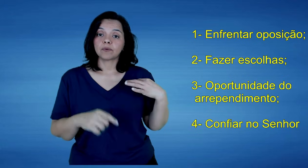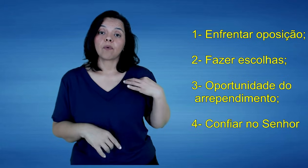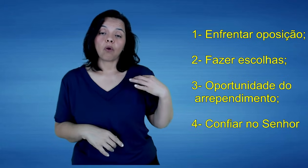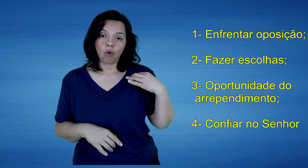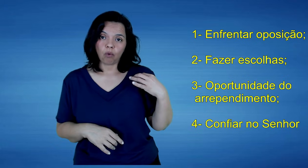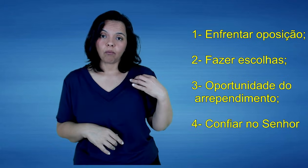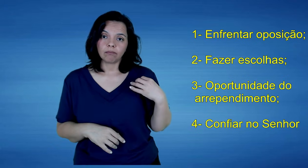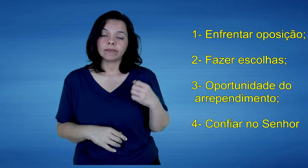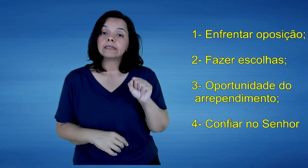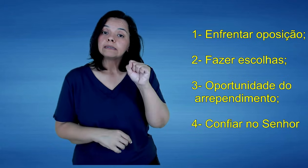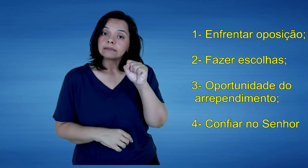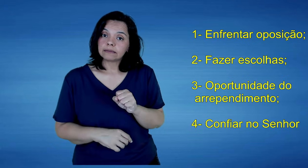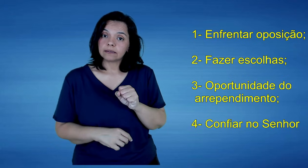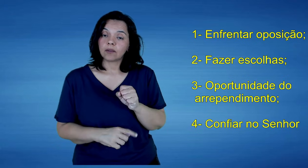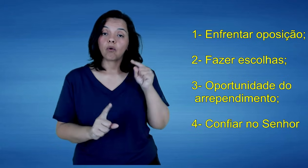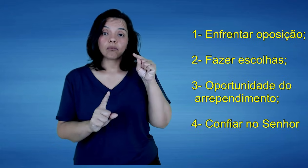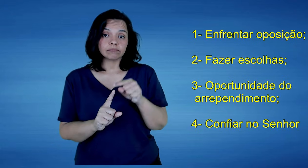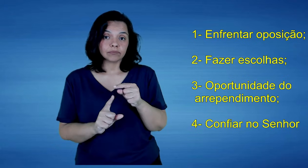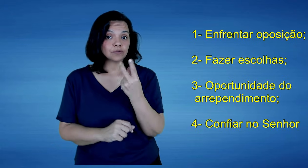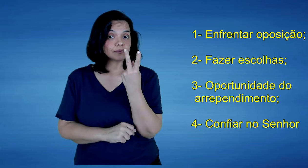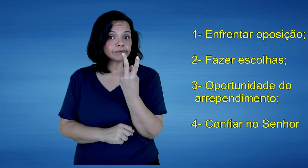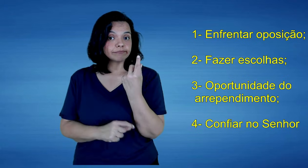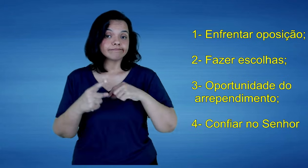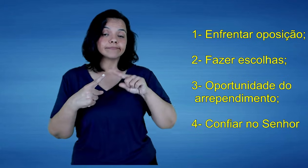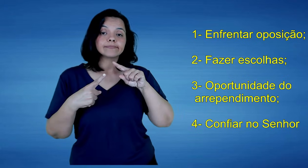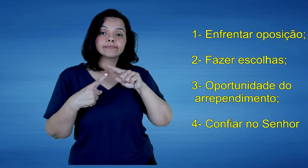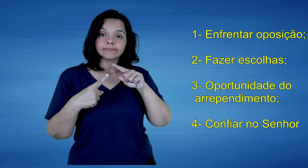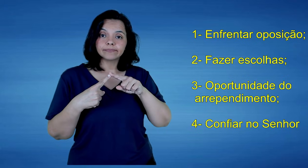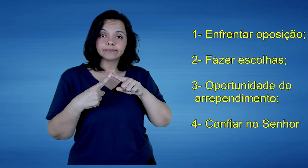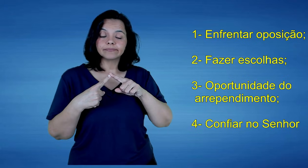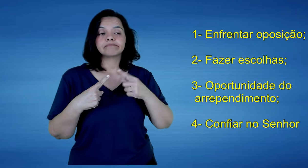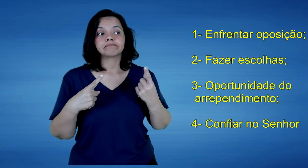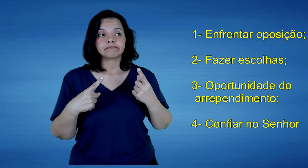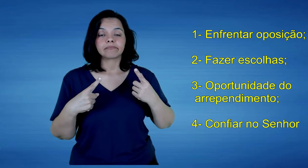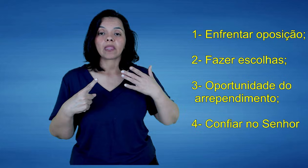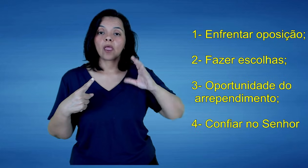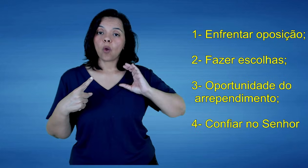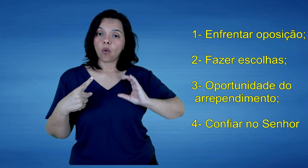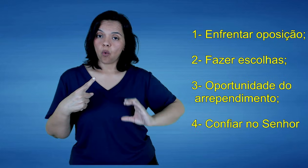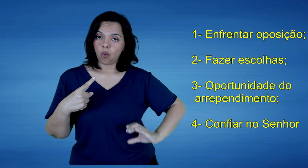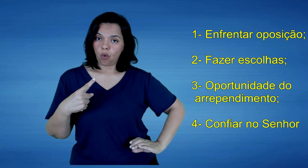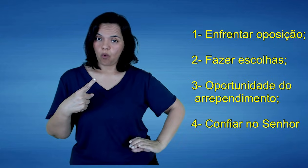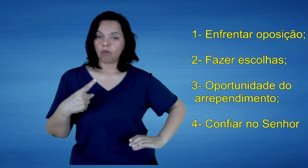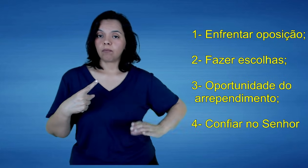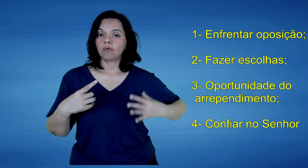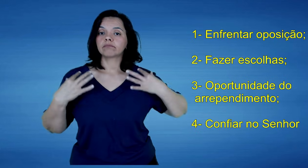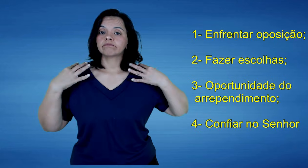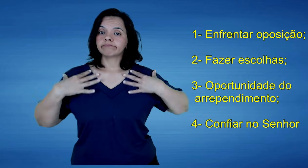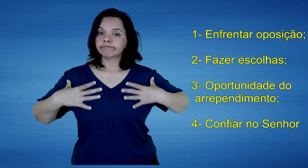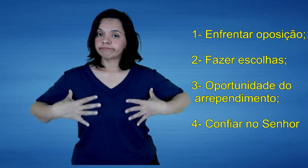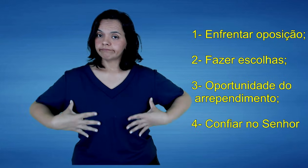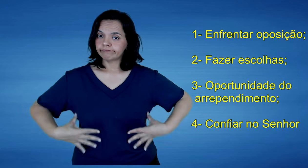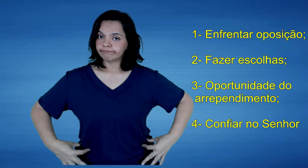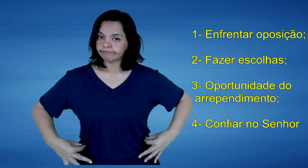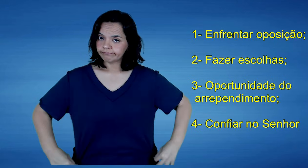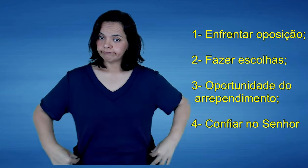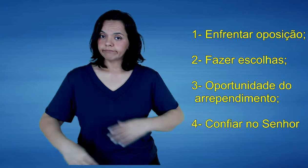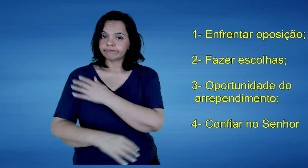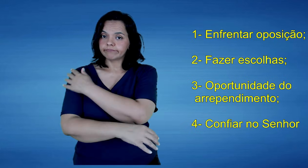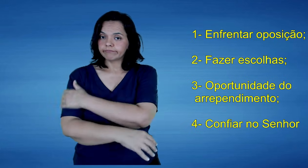animal, sim. Mas ele fez as suas roupas. E essas roupas, elas têm dois objetivos. Lógico, cobrir sua